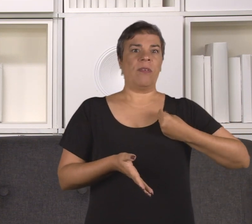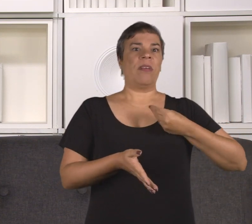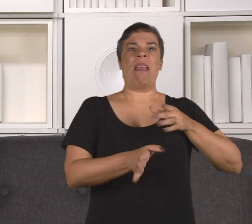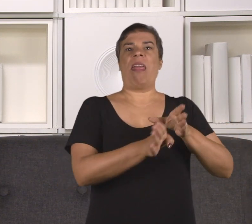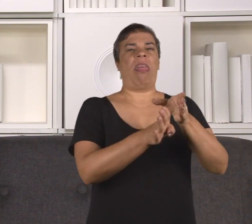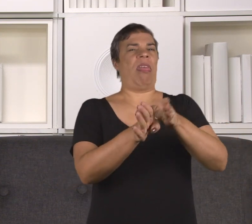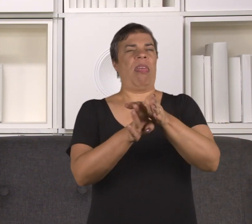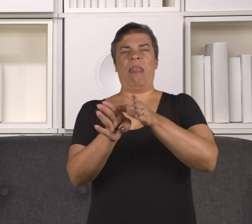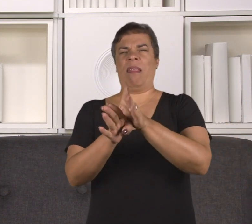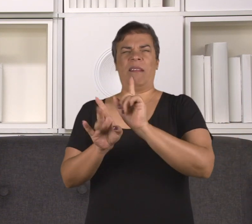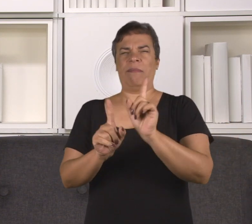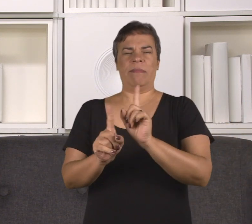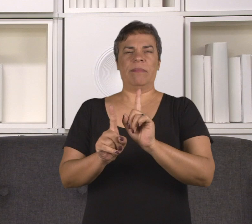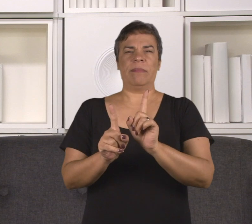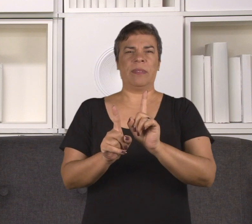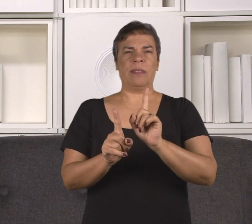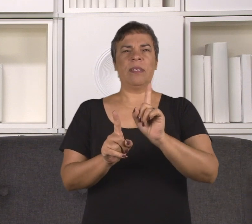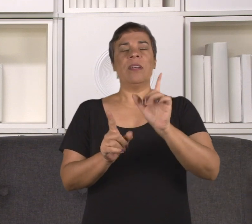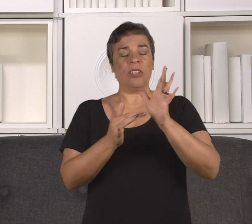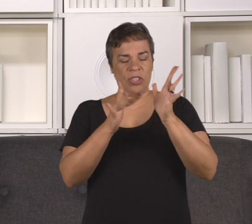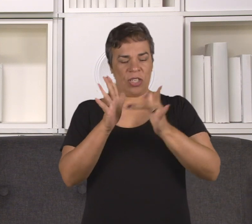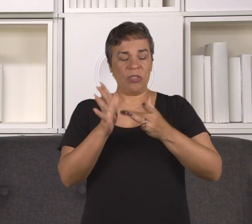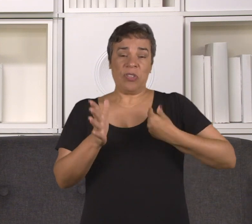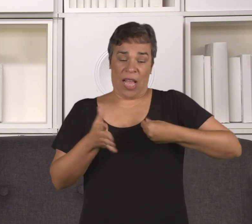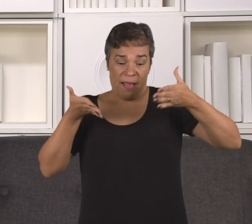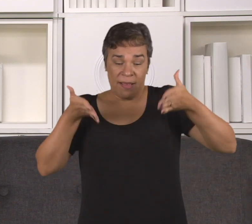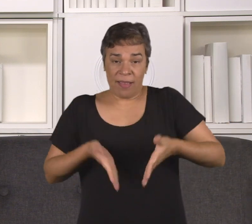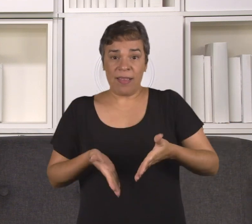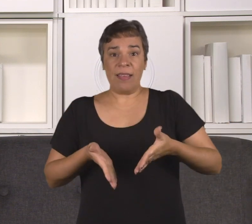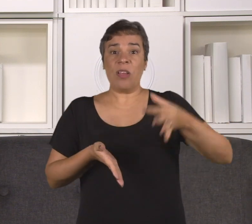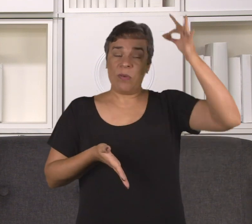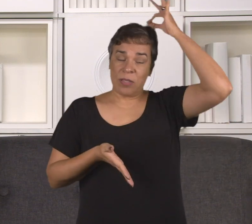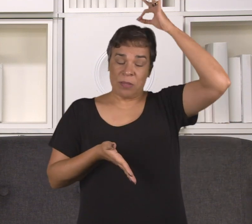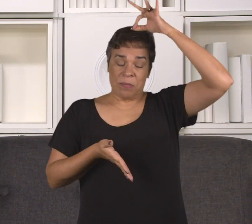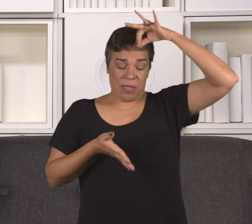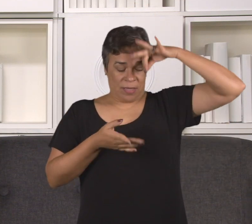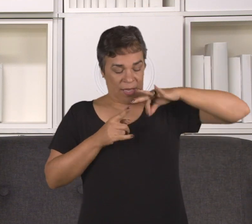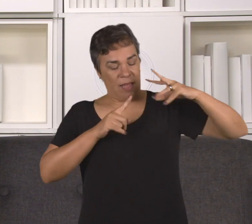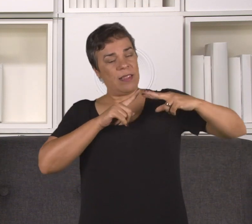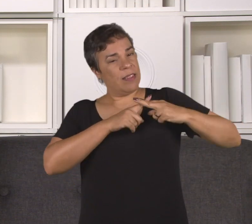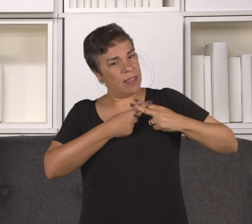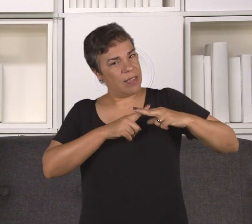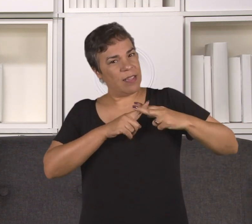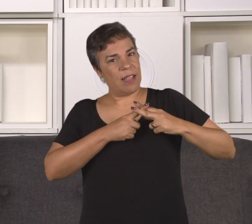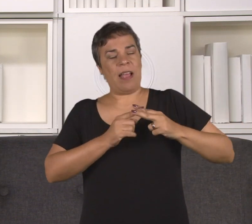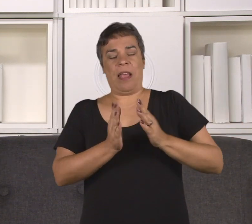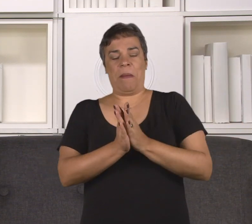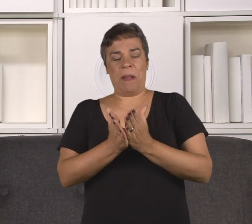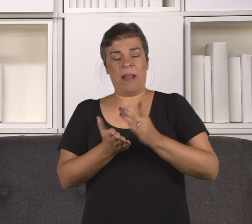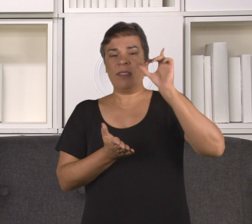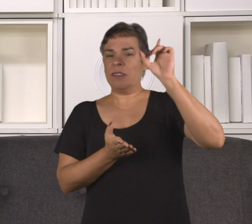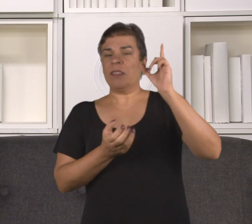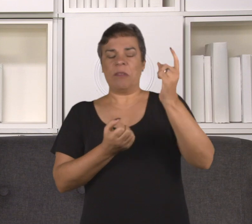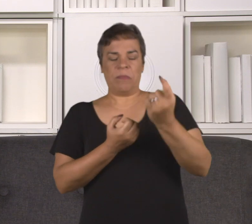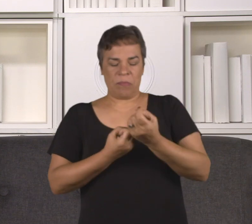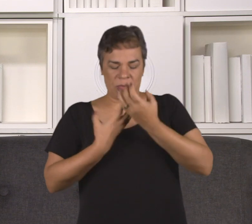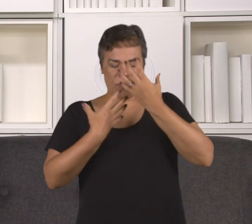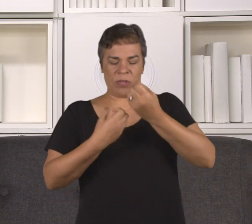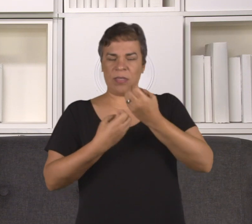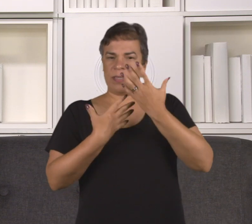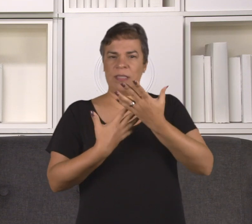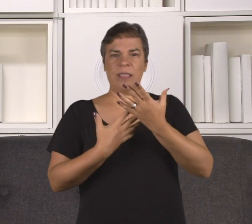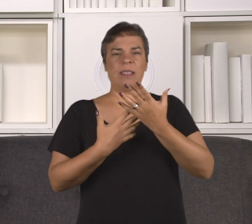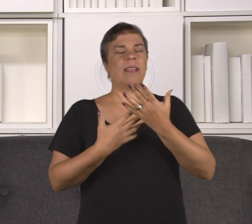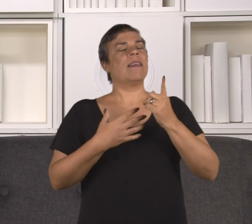aqui, o Evangelho é vivo, é palavra viva de Deus, o Espírito Santo está ministrando sobre nós.